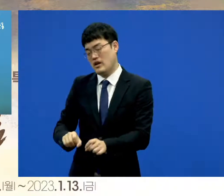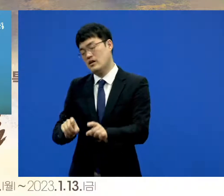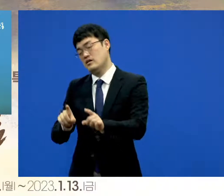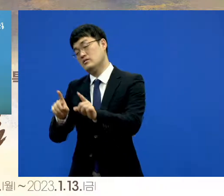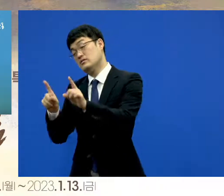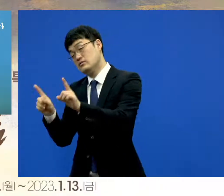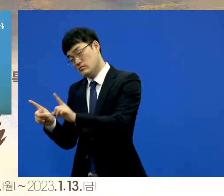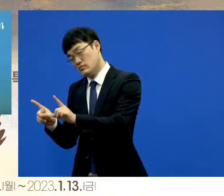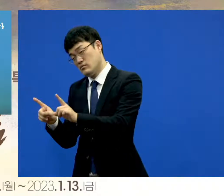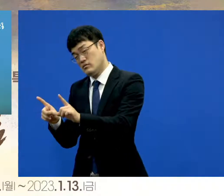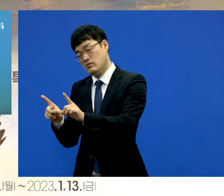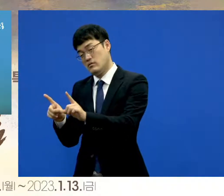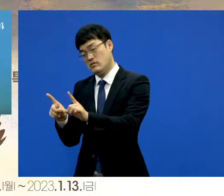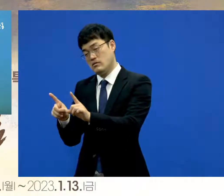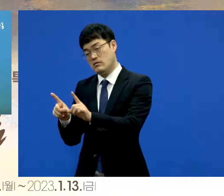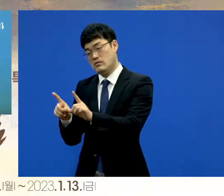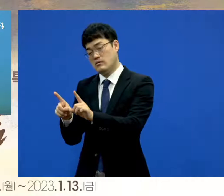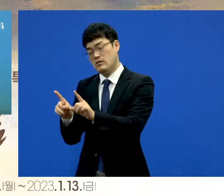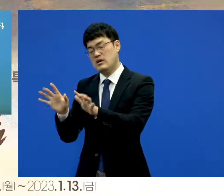이건 가을이 온 거예요.